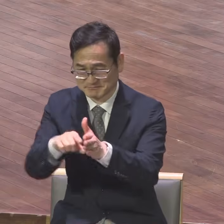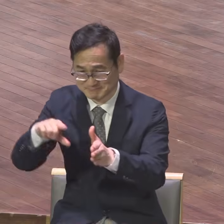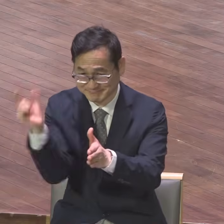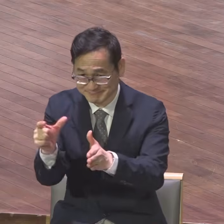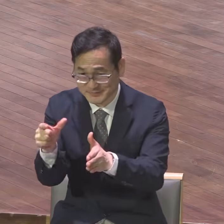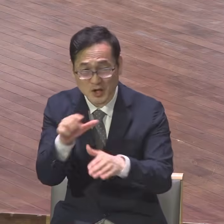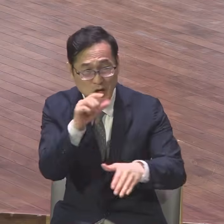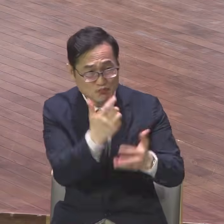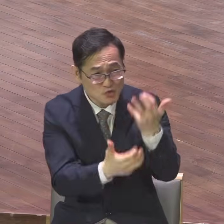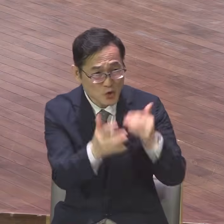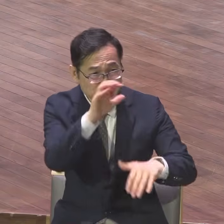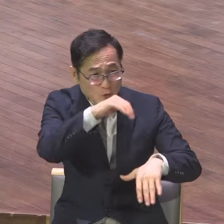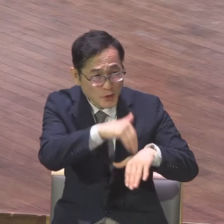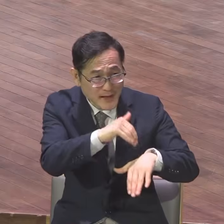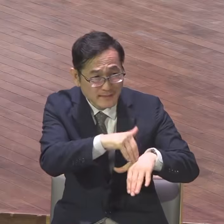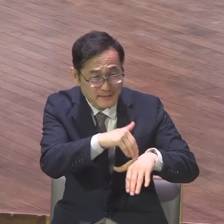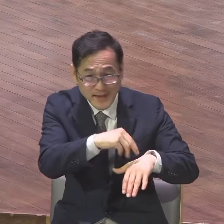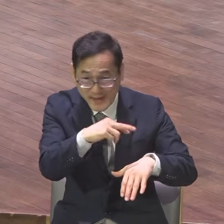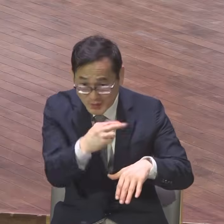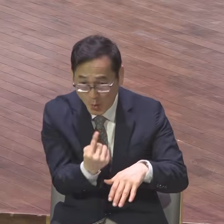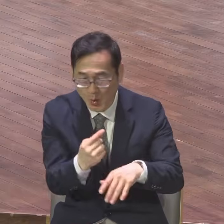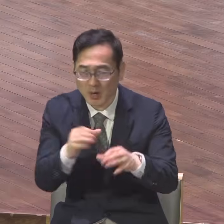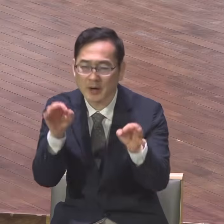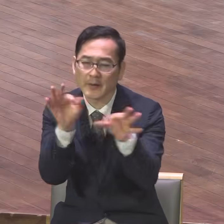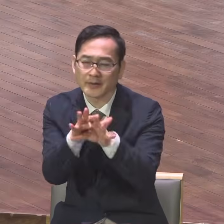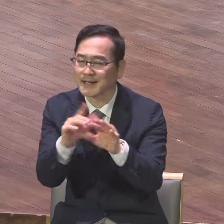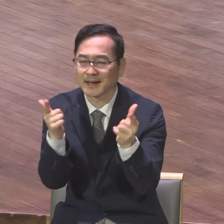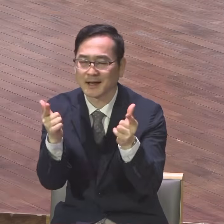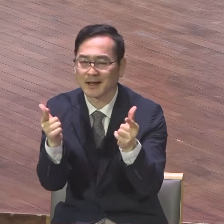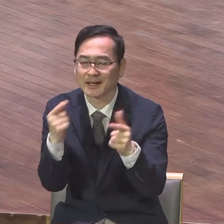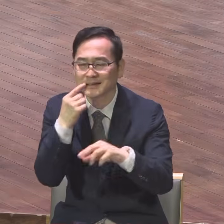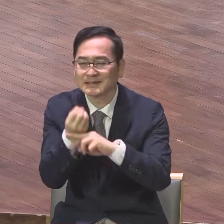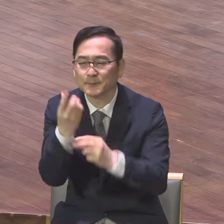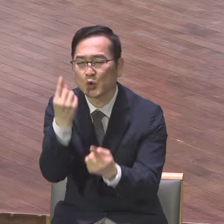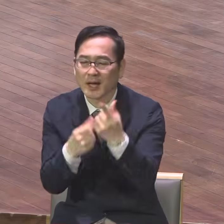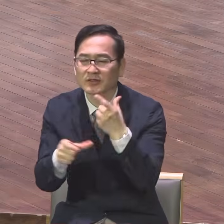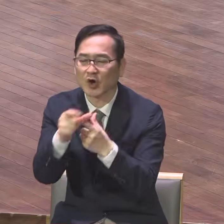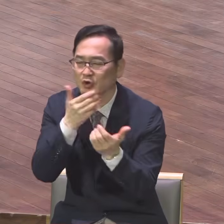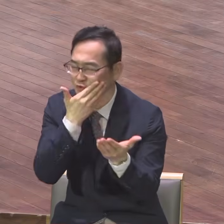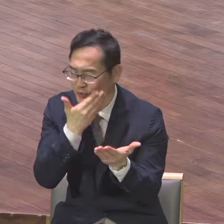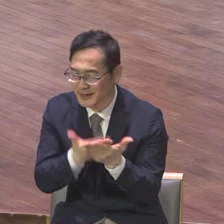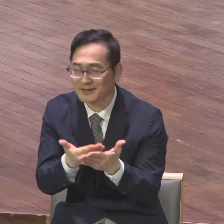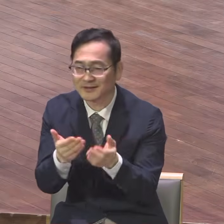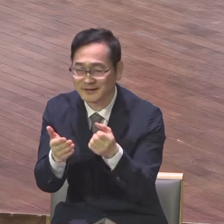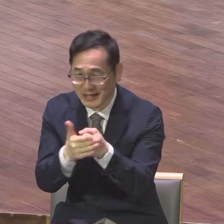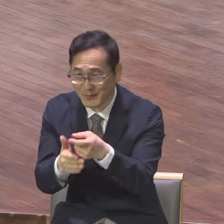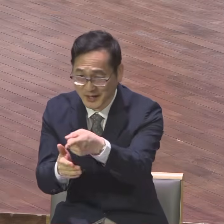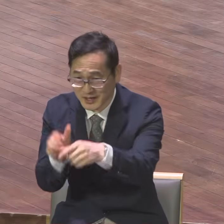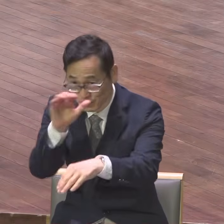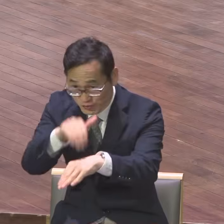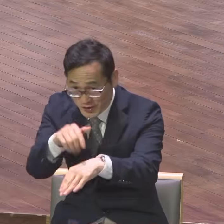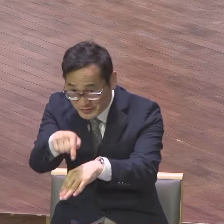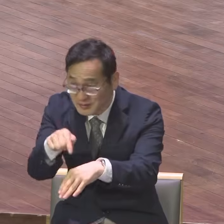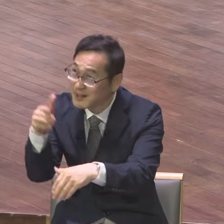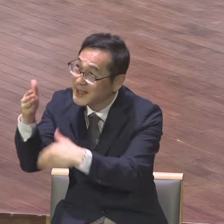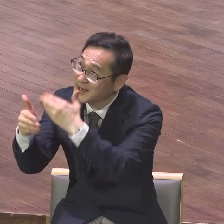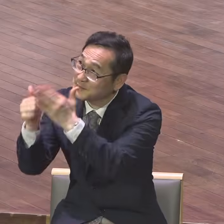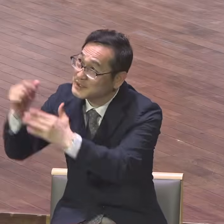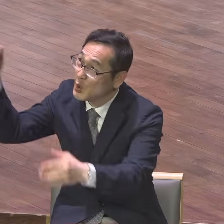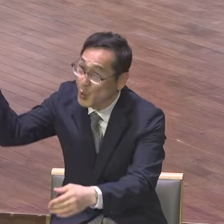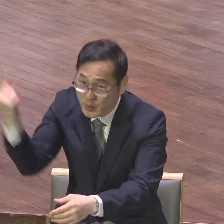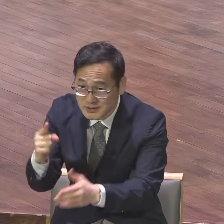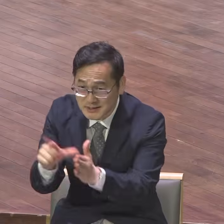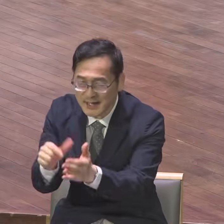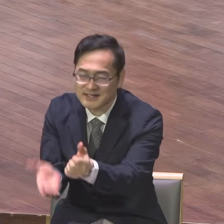불로 연단하여도 없어질 금보다 더 귀하여 그리스도 예수께서 나타나실 때에 칭찬과 영광과 존귀를 얻게 하려